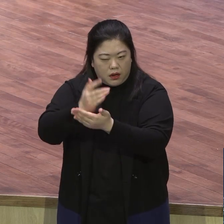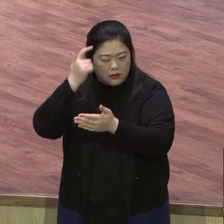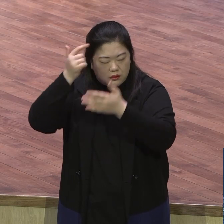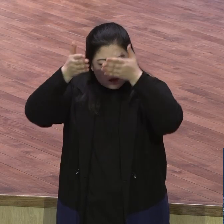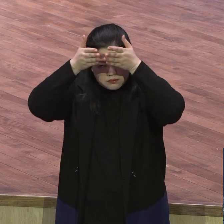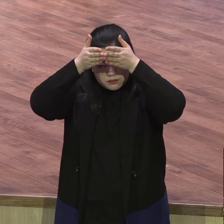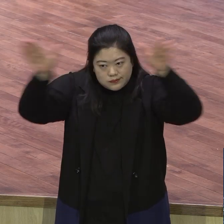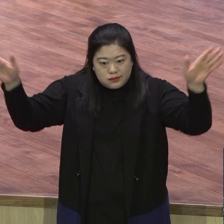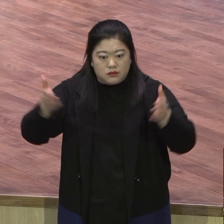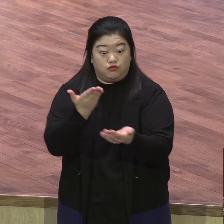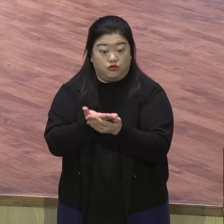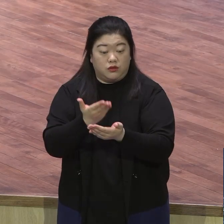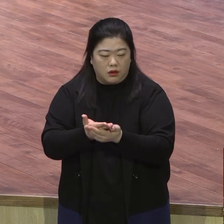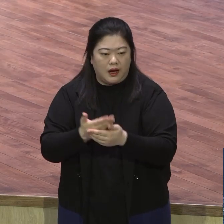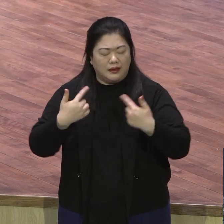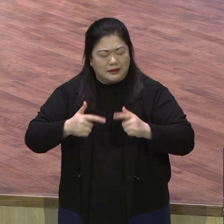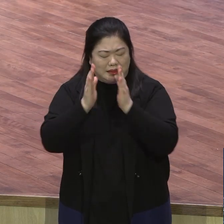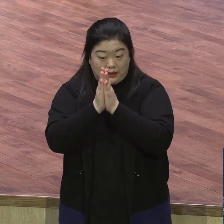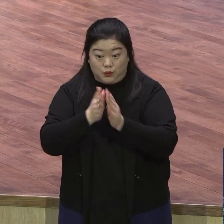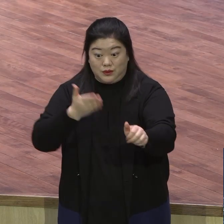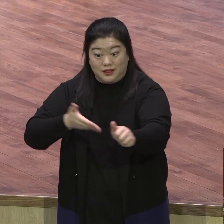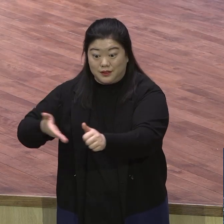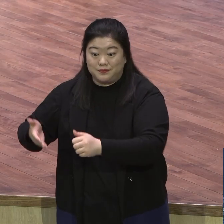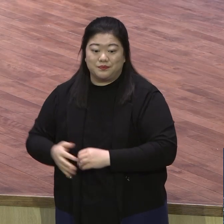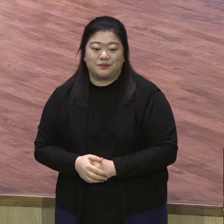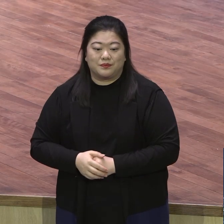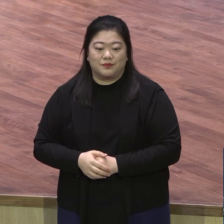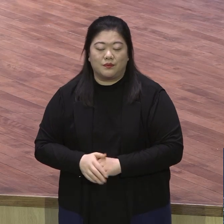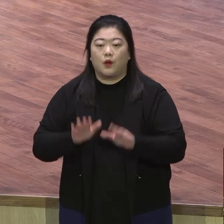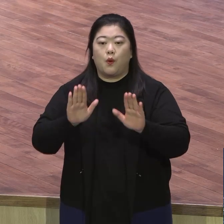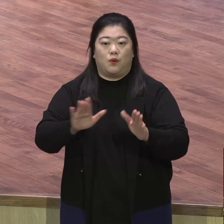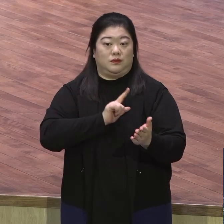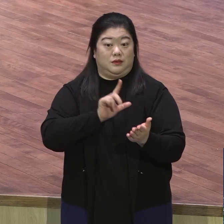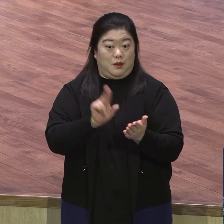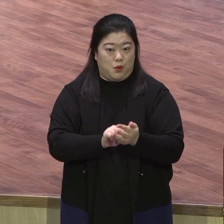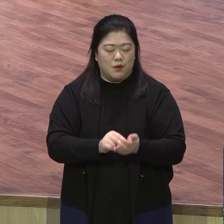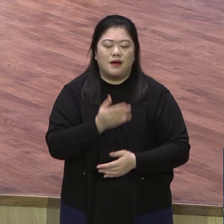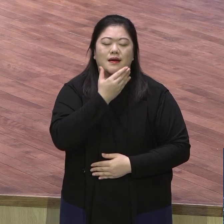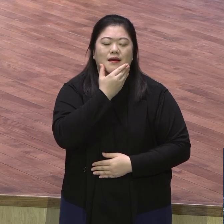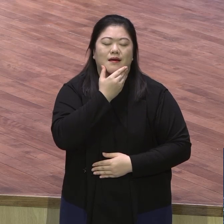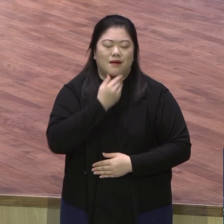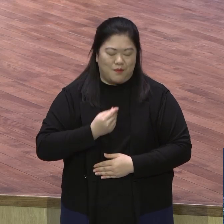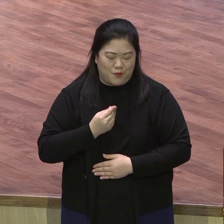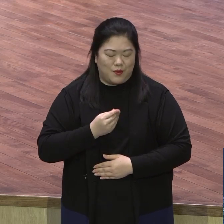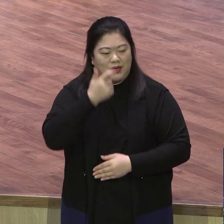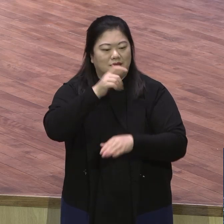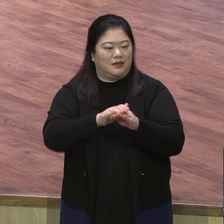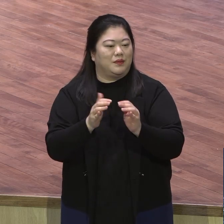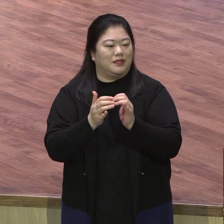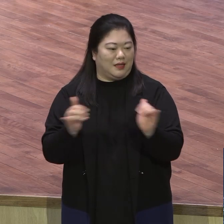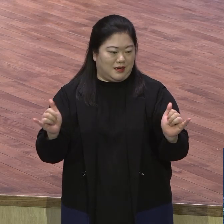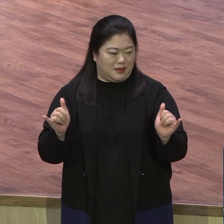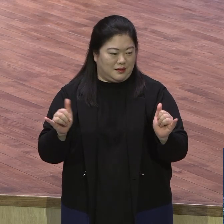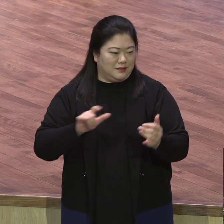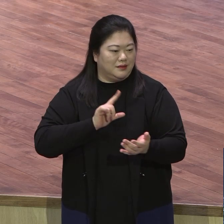말씀드리시기 바랍니다. 이것을 말씀 가지고 행복한 예배자라는 제목으로 말씀을 드립니다.